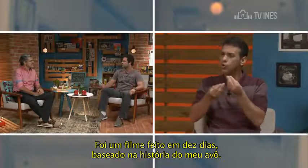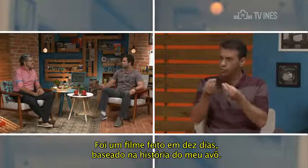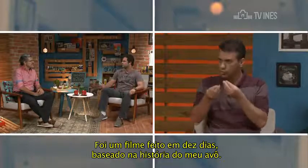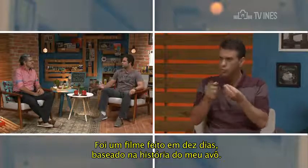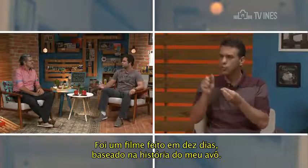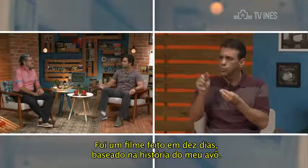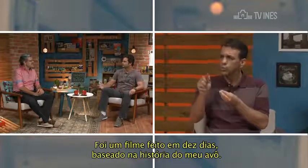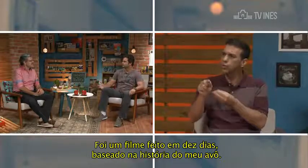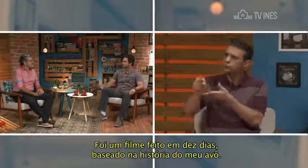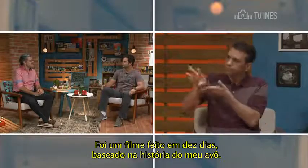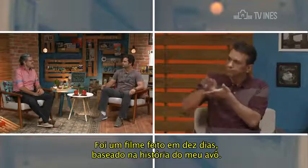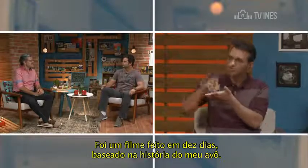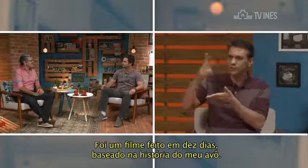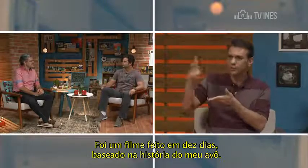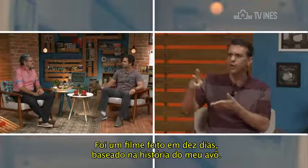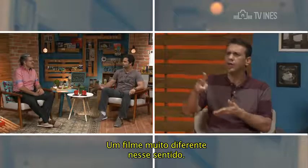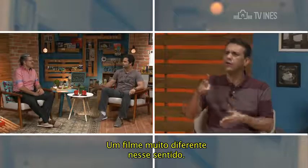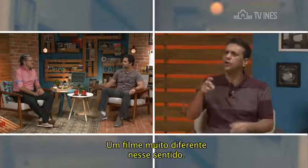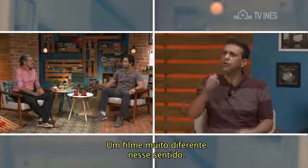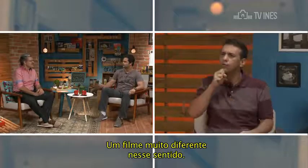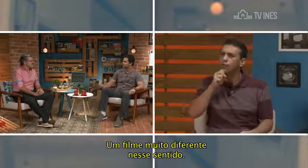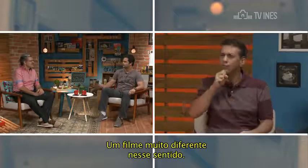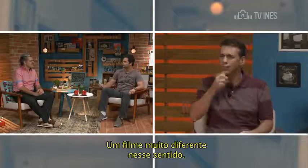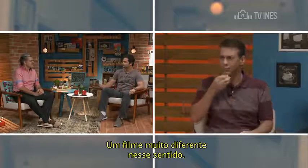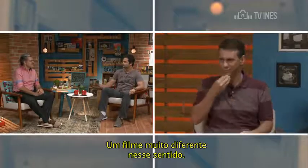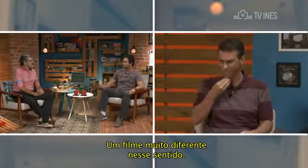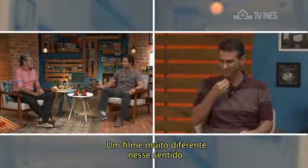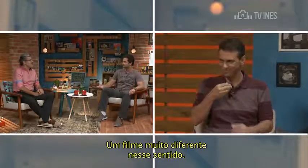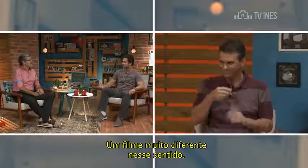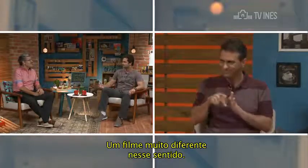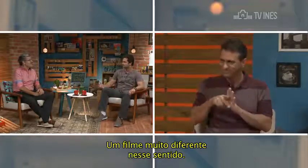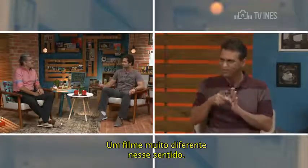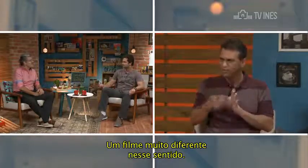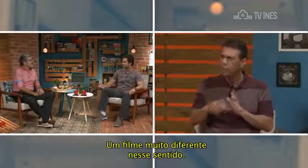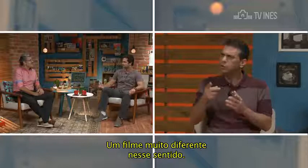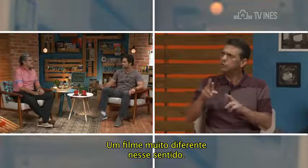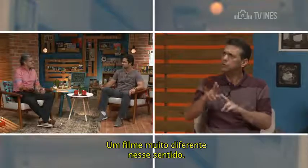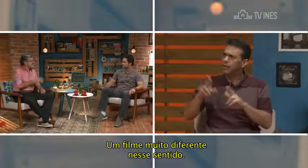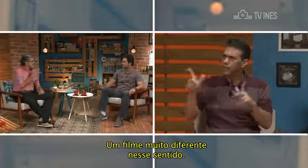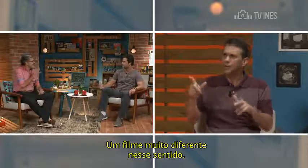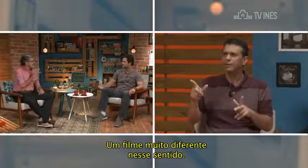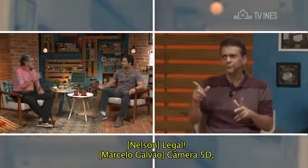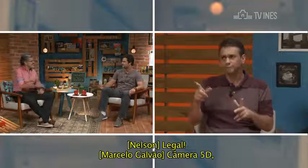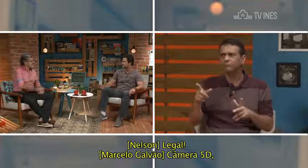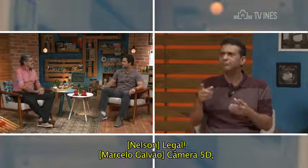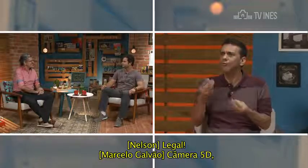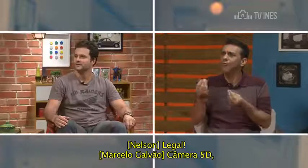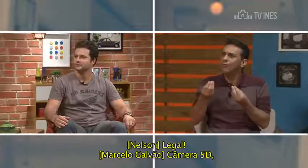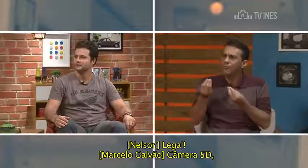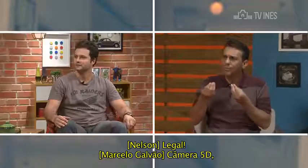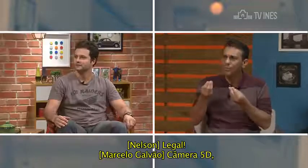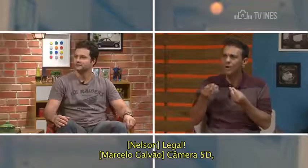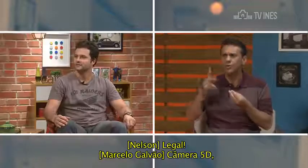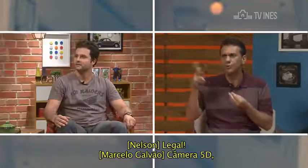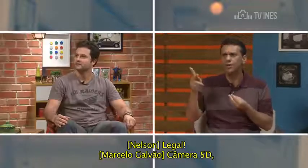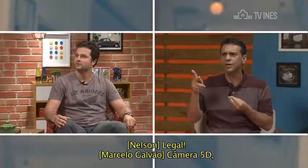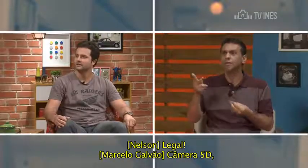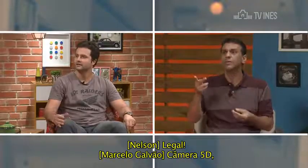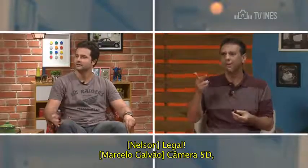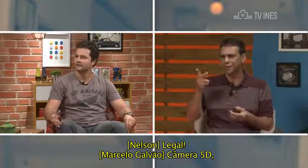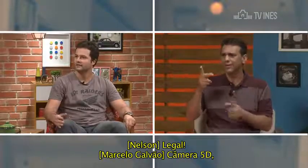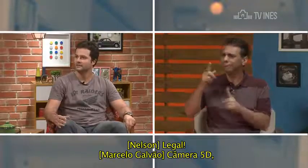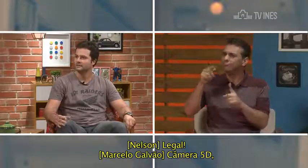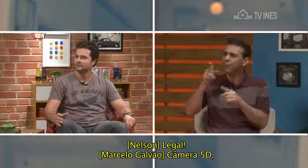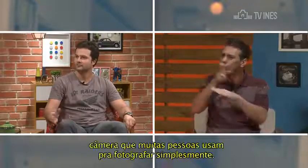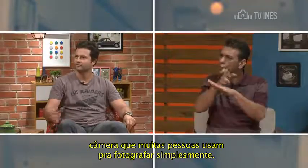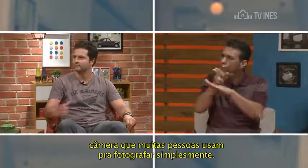baseado na história do meu avô, filme muito diferente nesse sentido, feito com Legal. Câmera